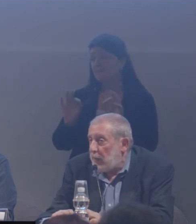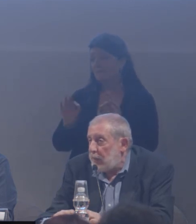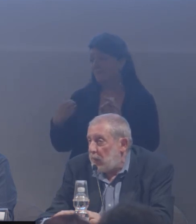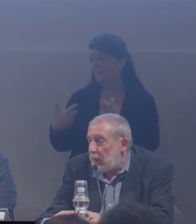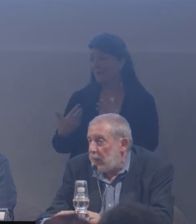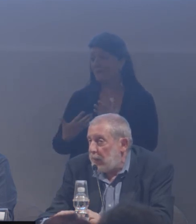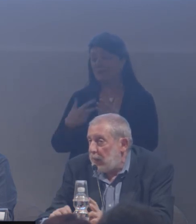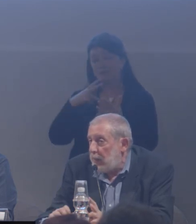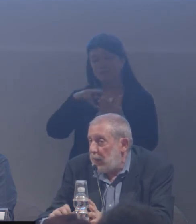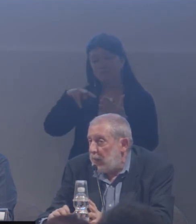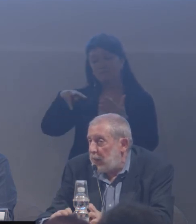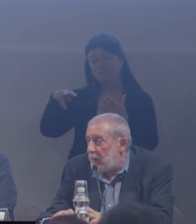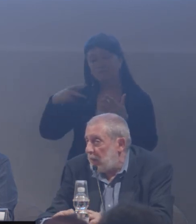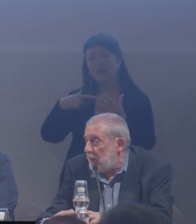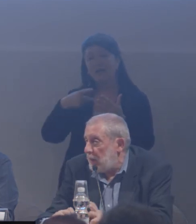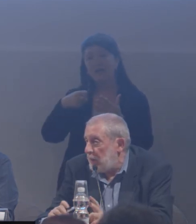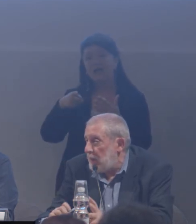provocando anche qualche